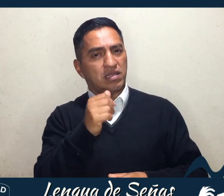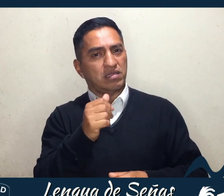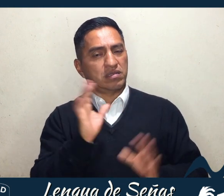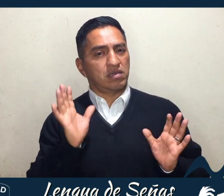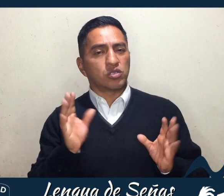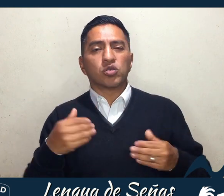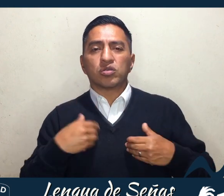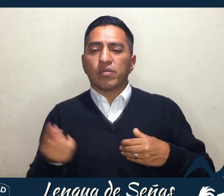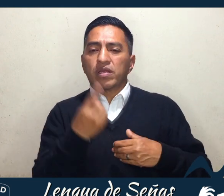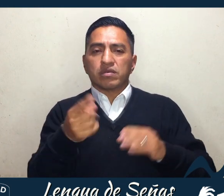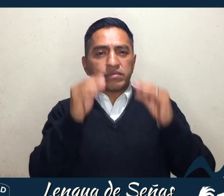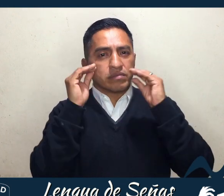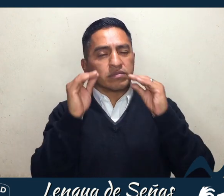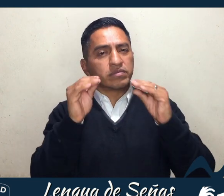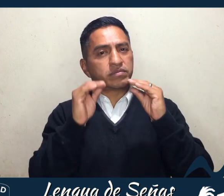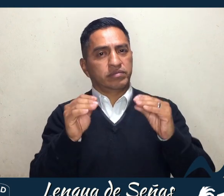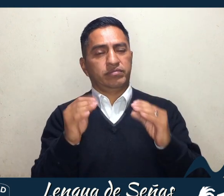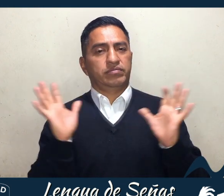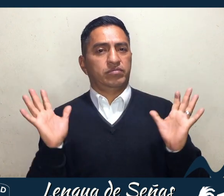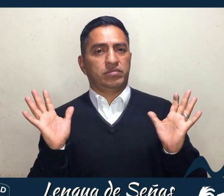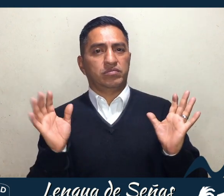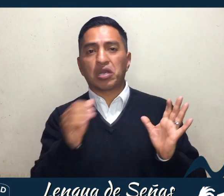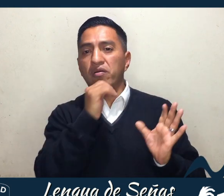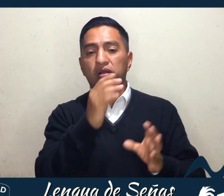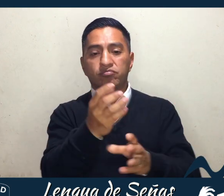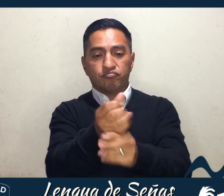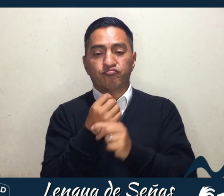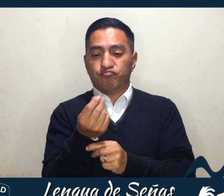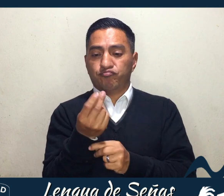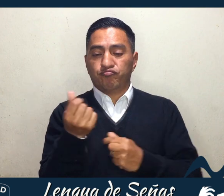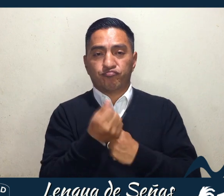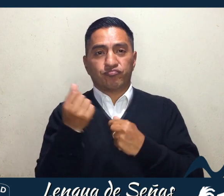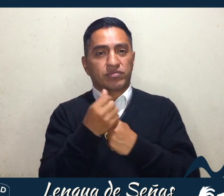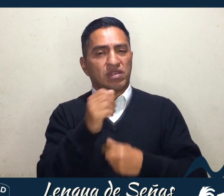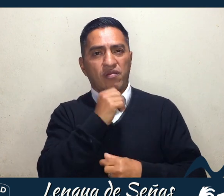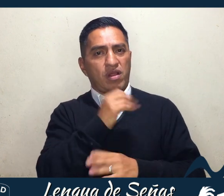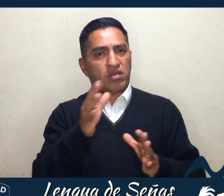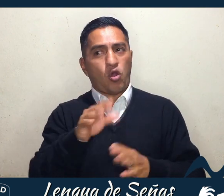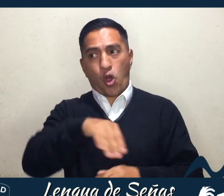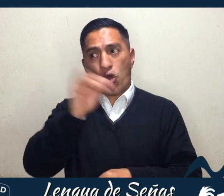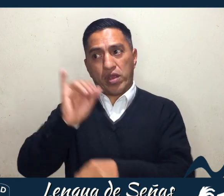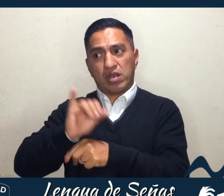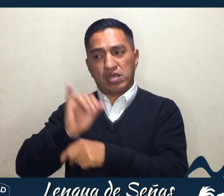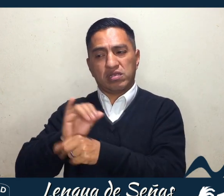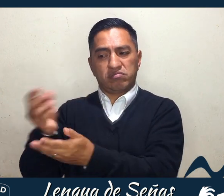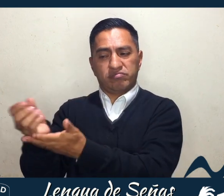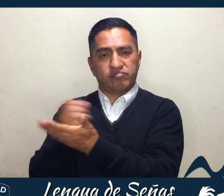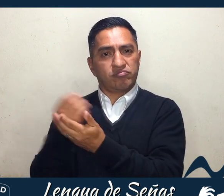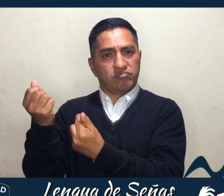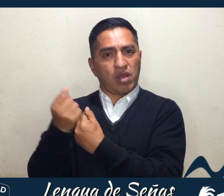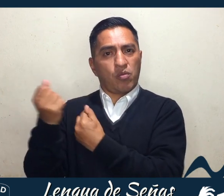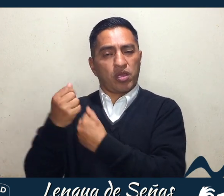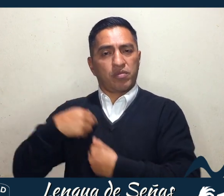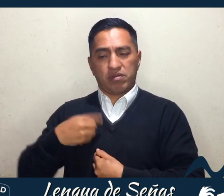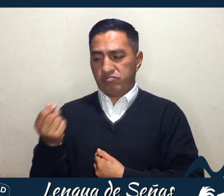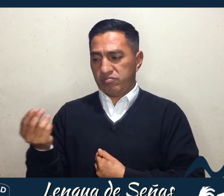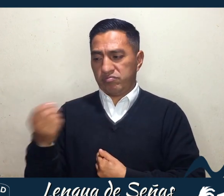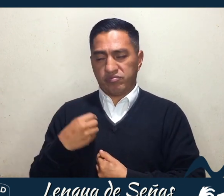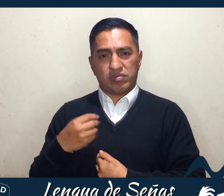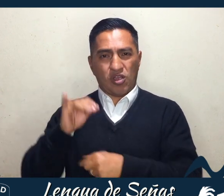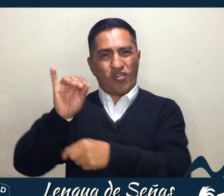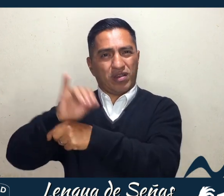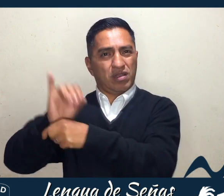pero lo único que yo hice es no recibir de ustedes ayuda económica, porque las otras iglesias ya me estaban ayudando y con eso